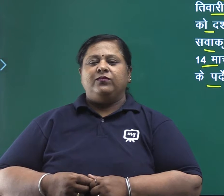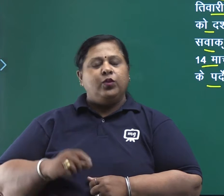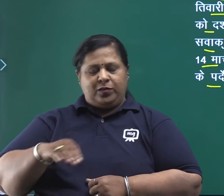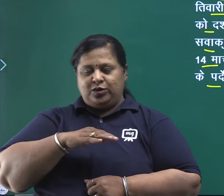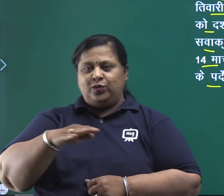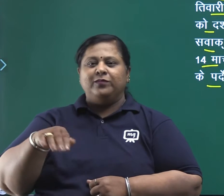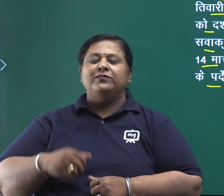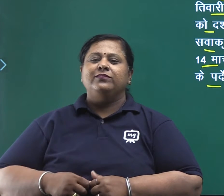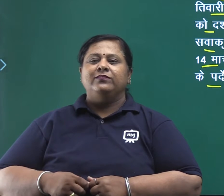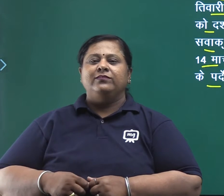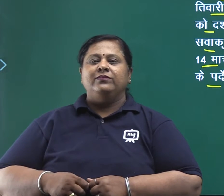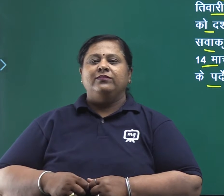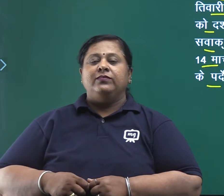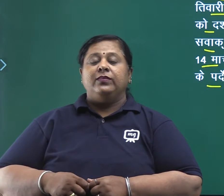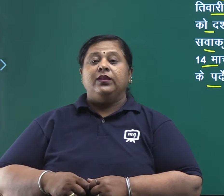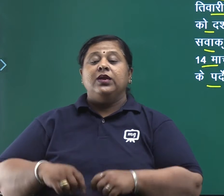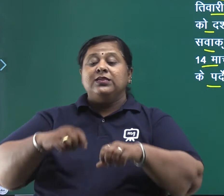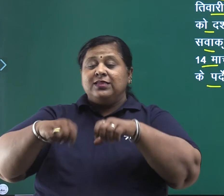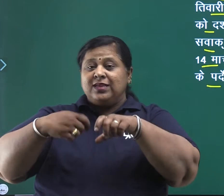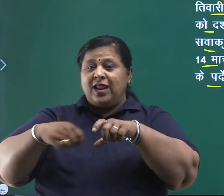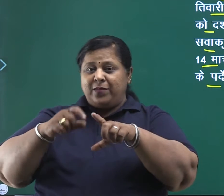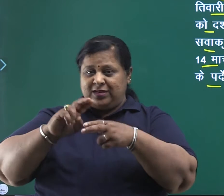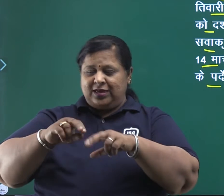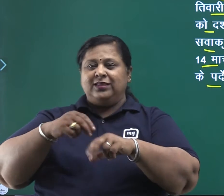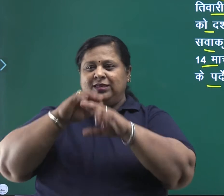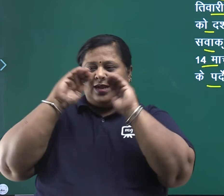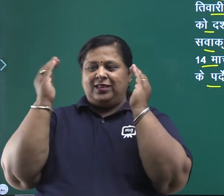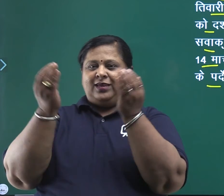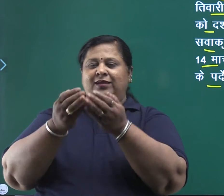तो बच्चों, सिनेमा जगत की